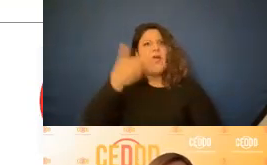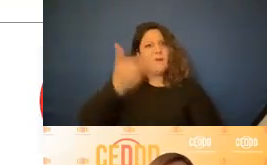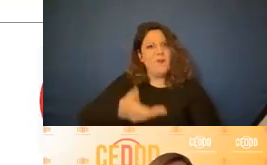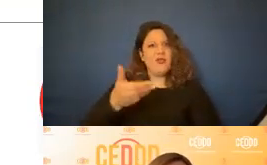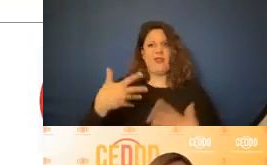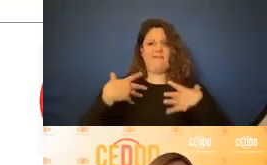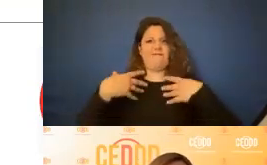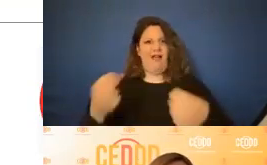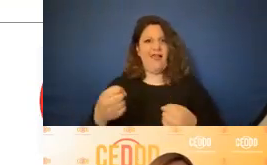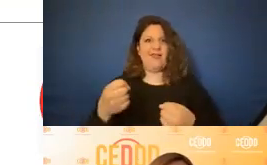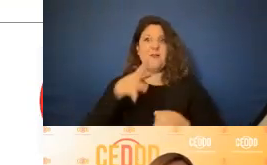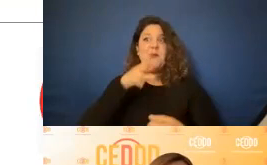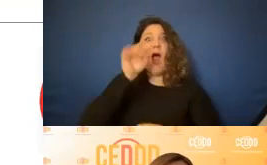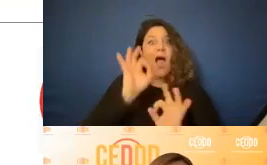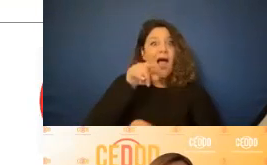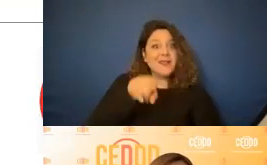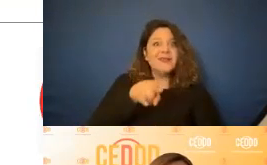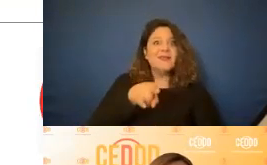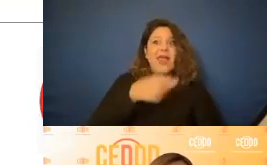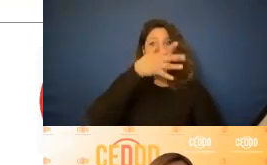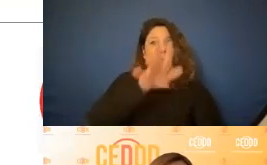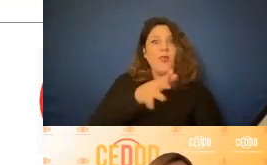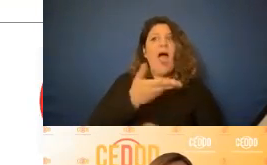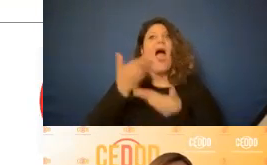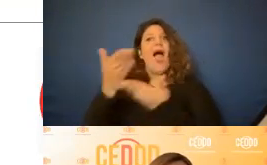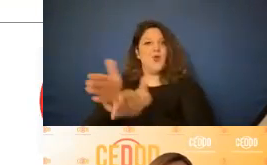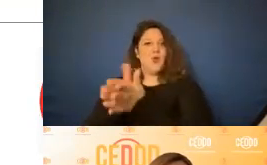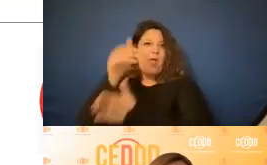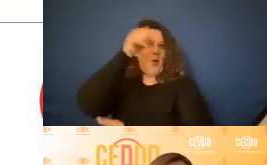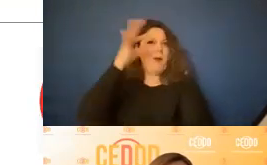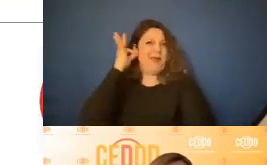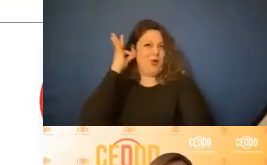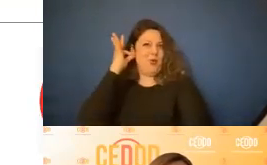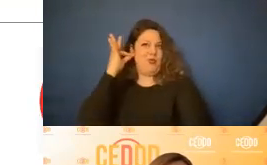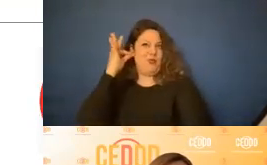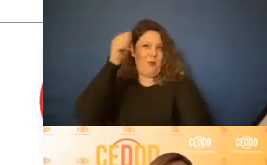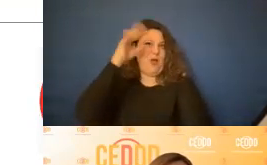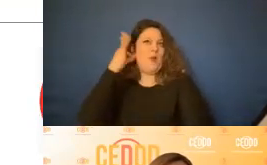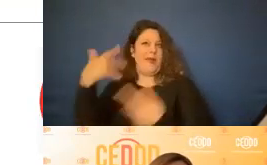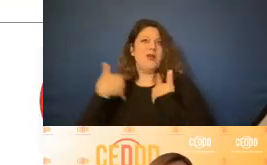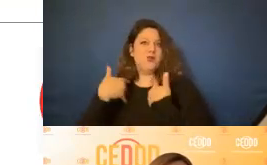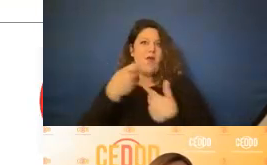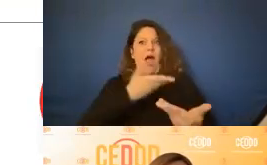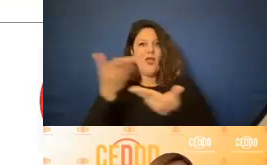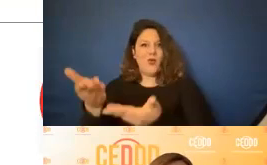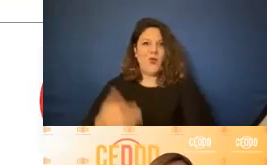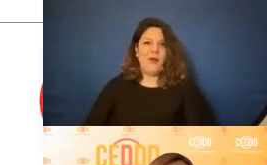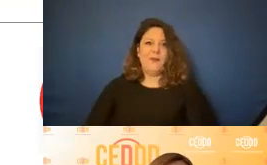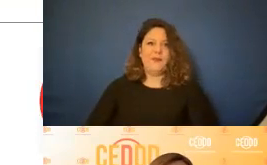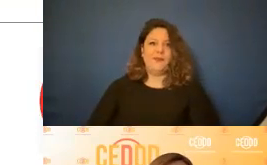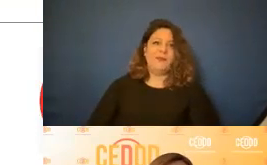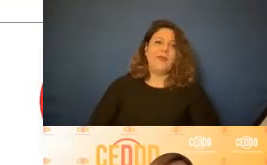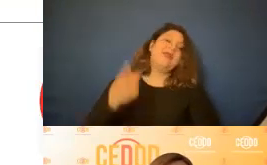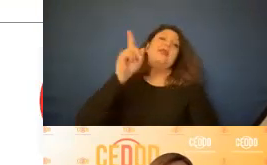puede ayudar a la persona que está, al compañero o compañera que está siendo acosado. Y en los centros, lógicamente, hay que